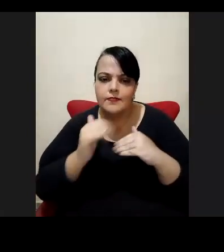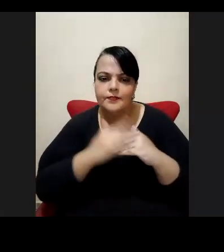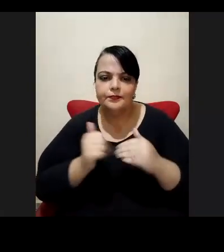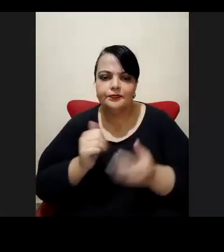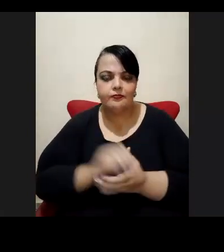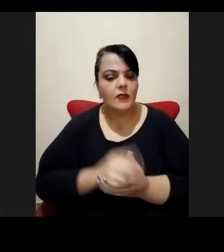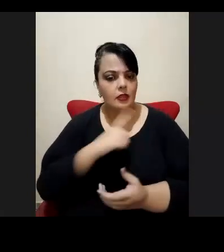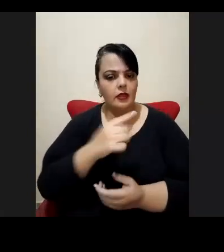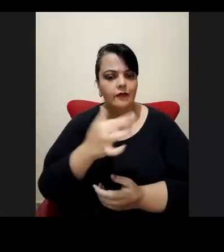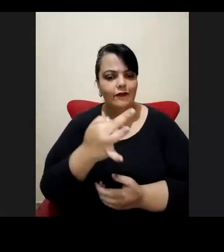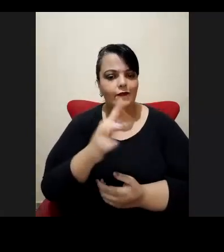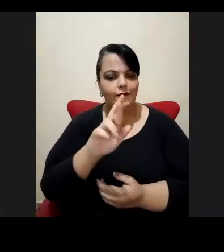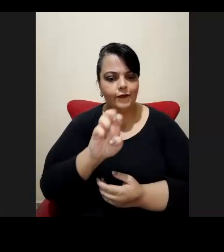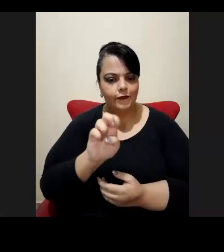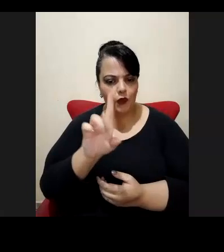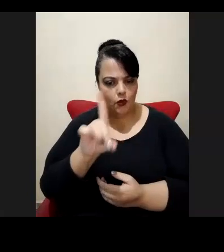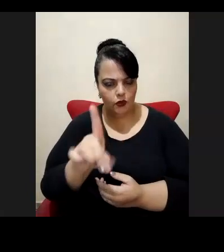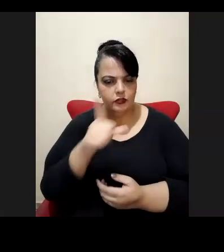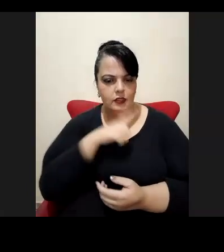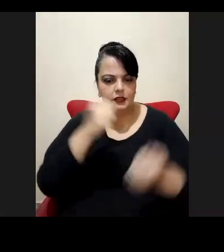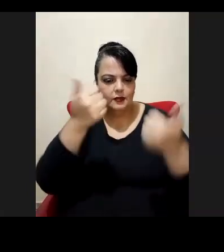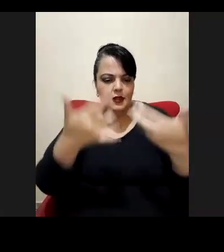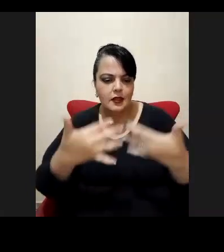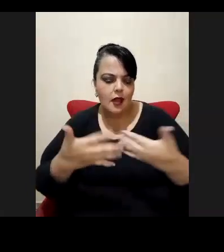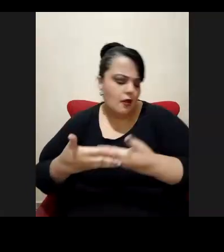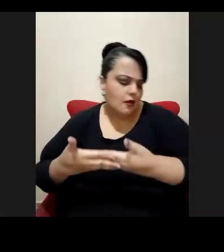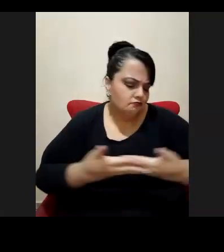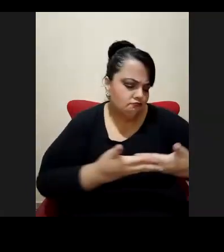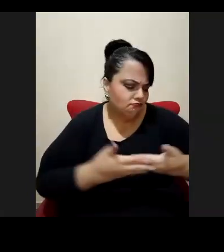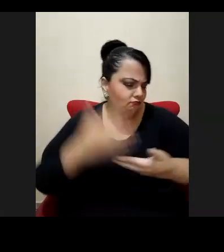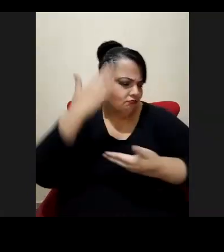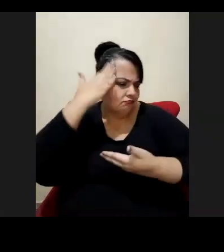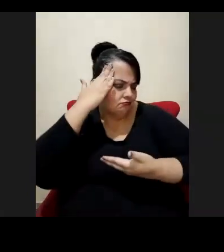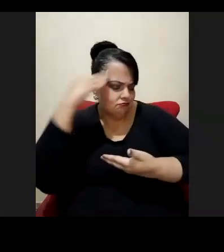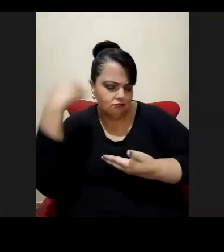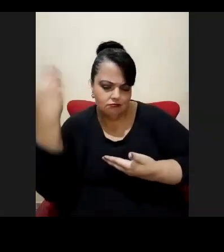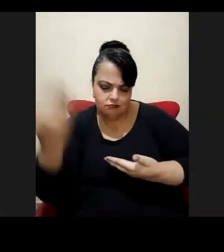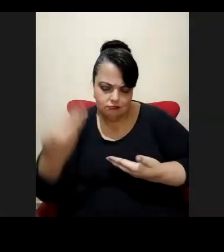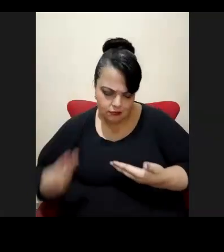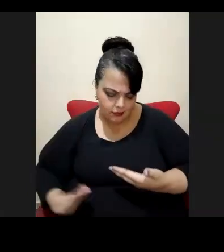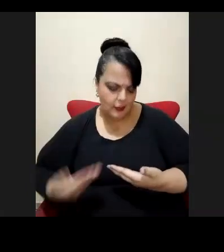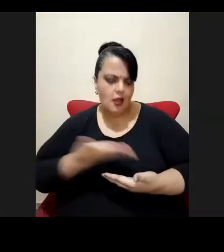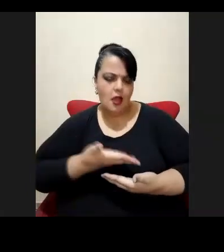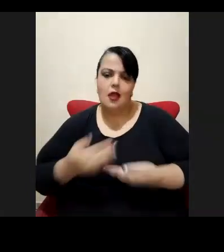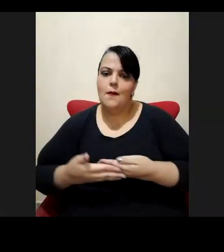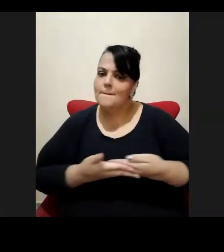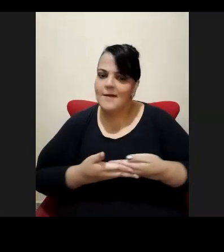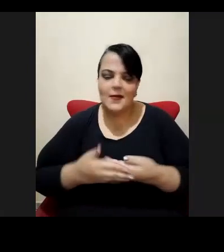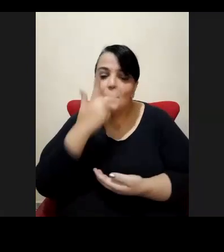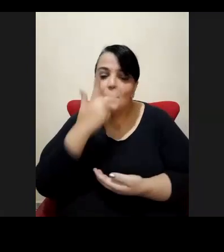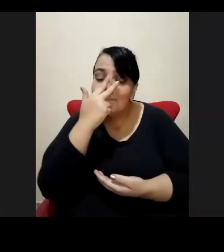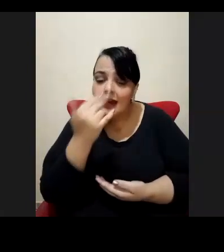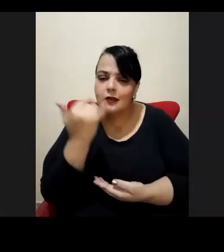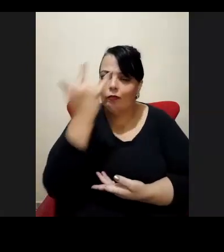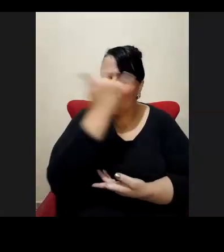nos dizia, né, Sua Majestade o bebê, né, o bebê é um sujeito super narcísico, né, quando ele deseja